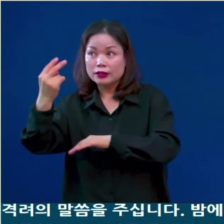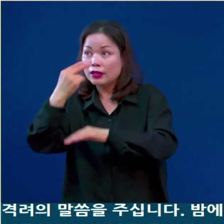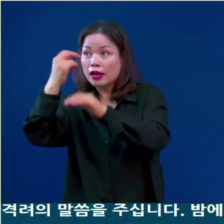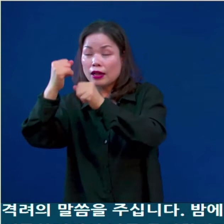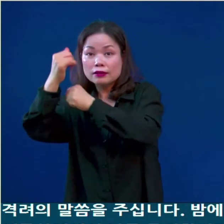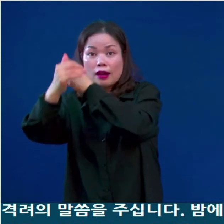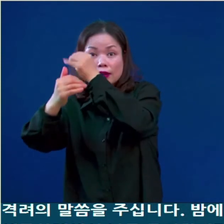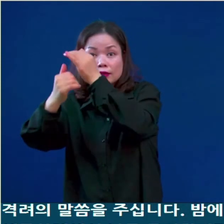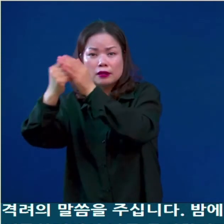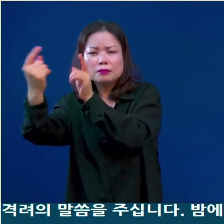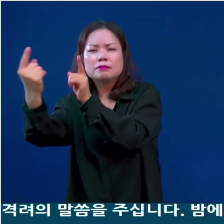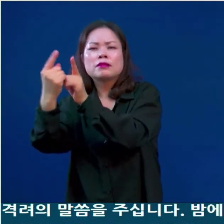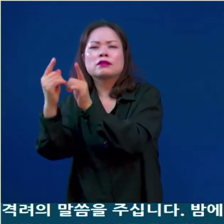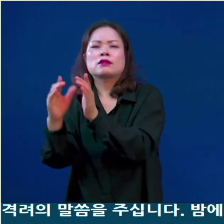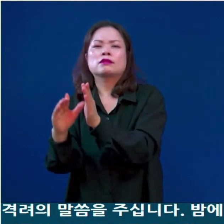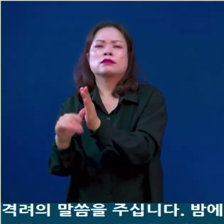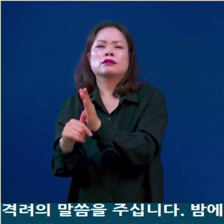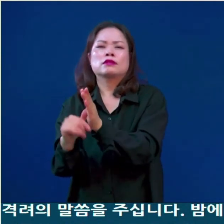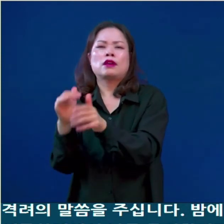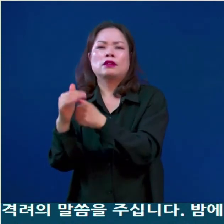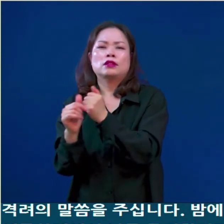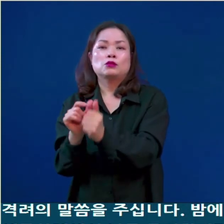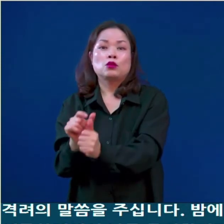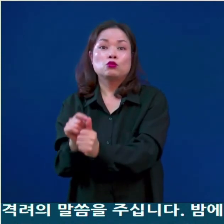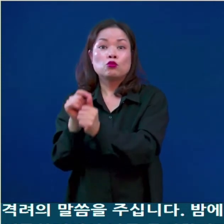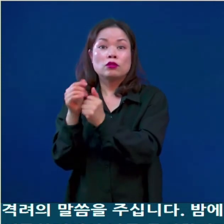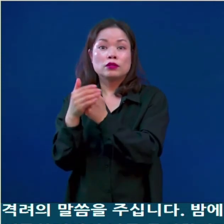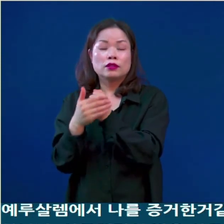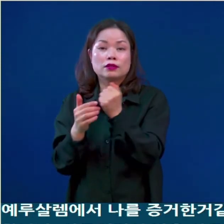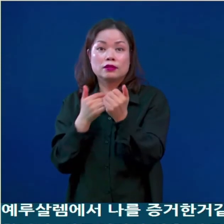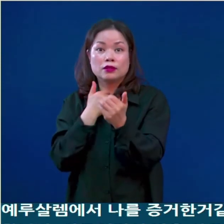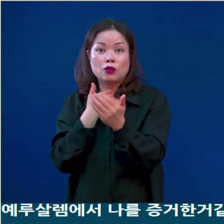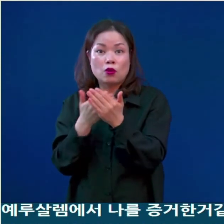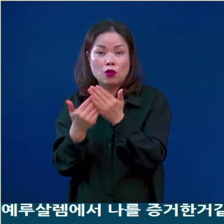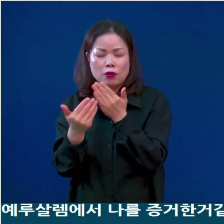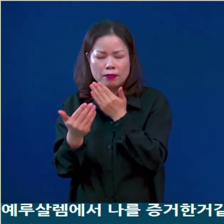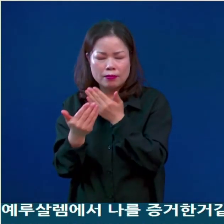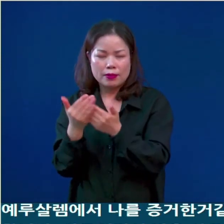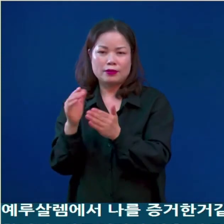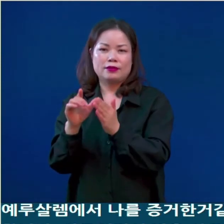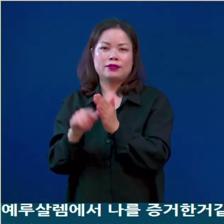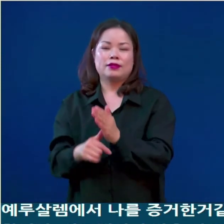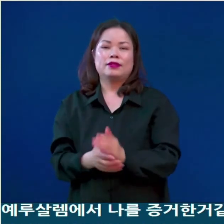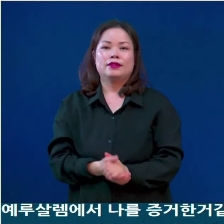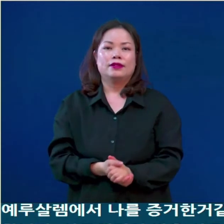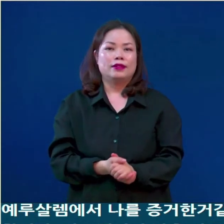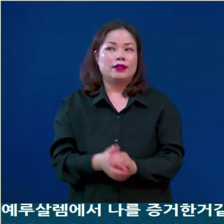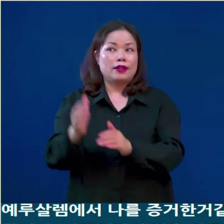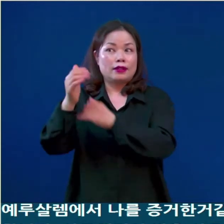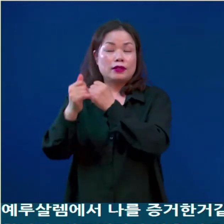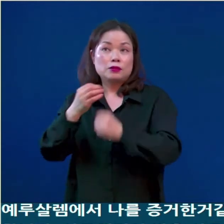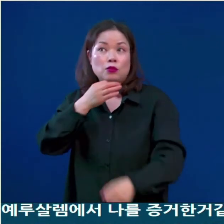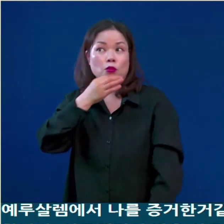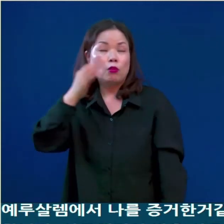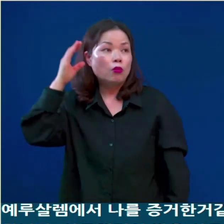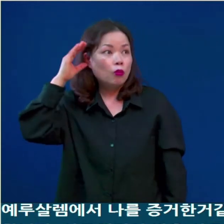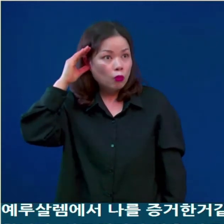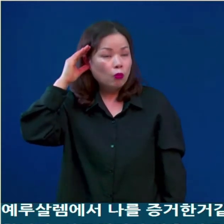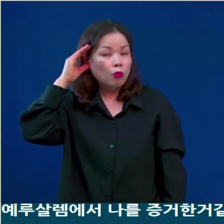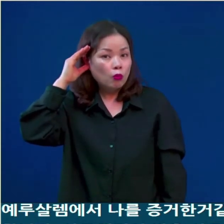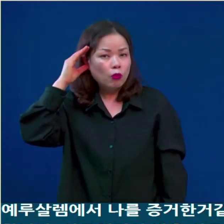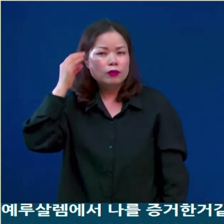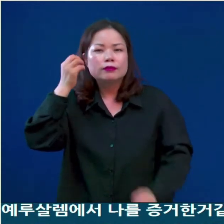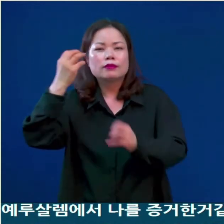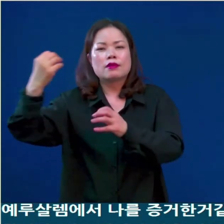하나님을 만나는 시간이요, 하나님의 구원의 은혜를 맛보는 시간이었습니다. 하나님의 음성을 듣고